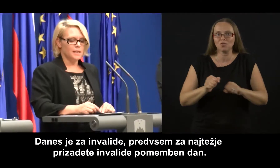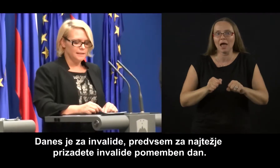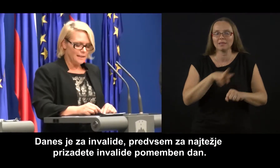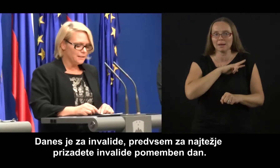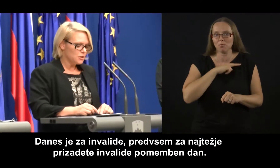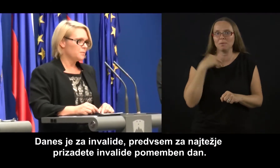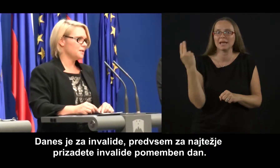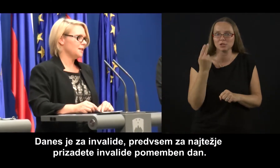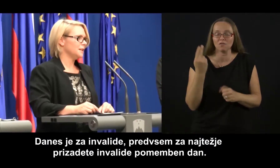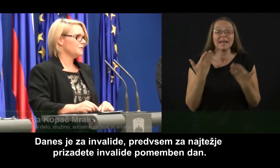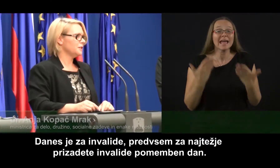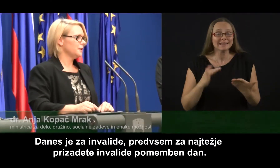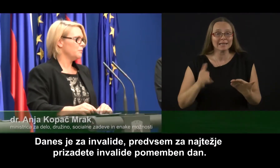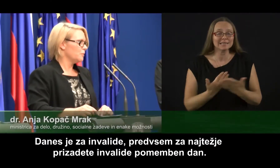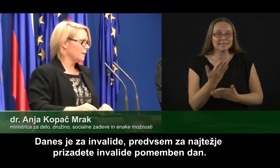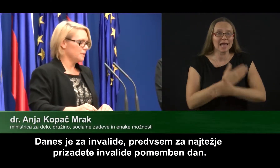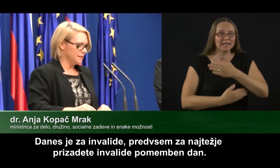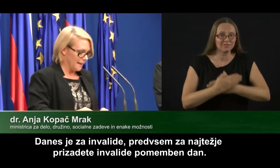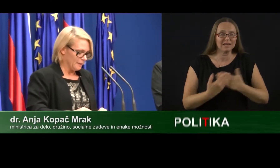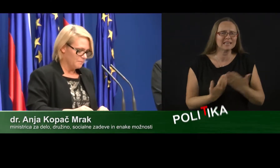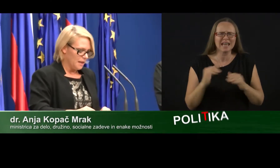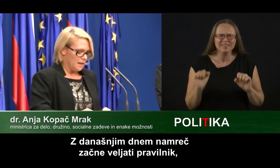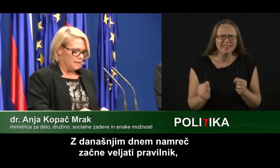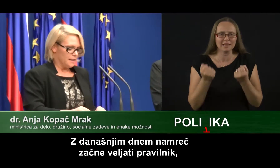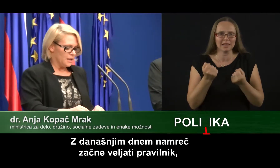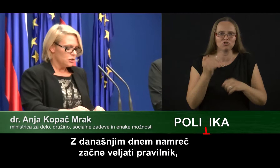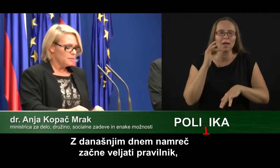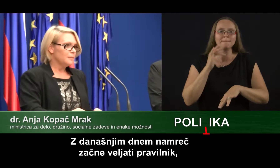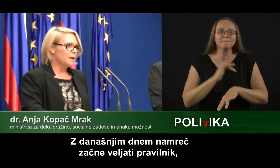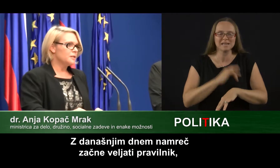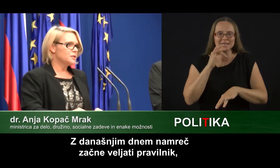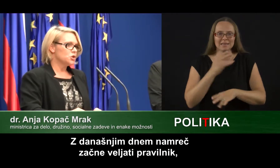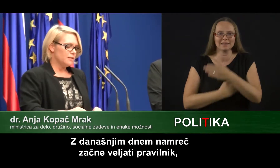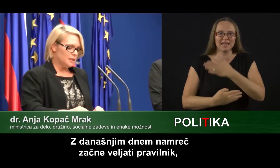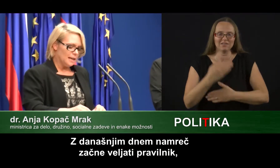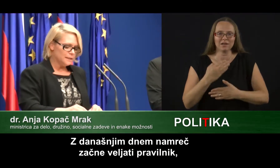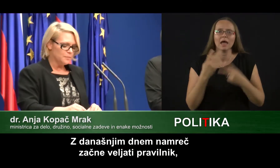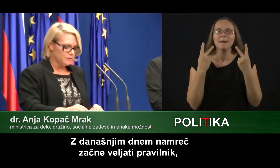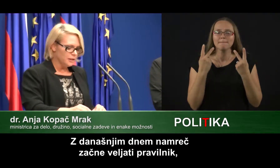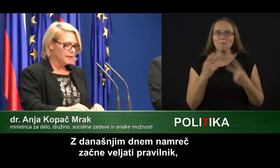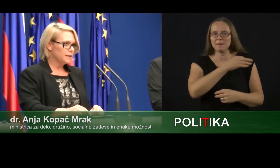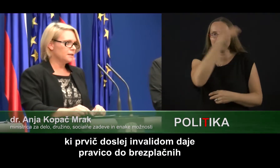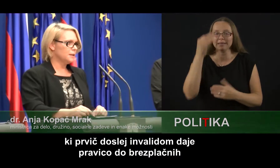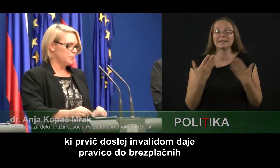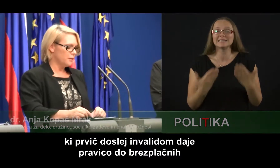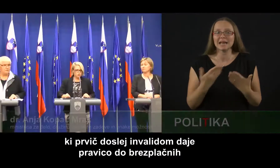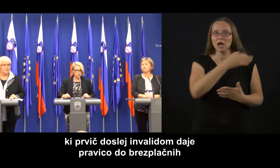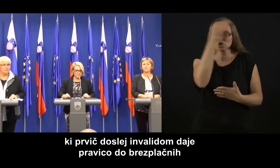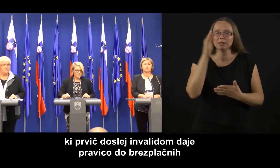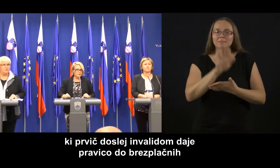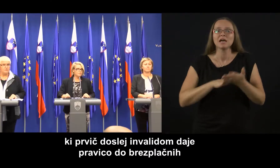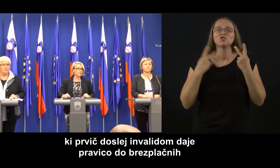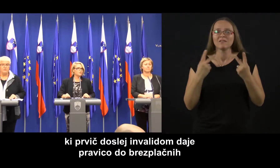predvsem za najtežje prizadete invalide, pomemben dan. Z današnjim dnem namreč začne veljati pravilnik, ki